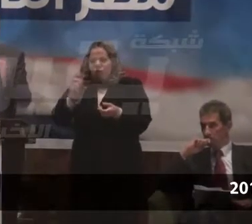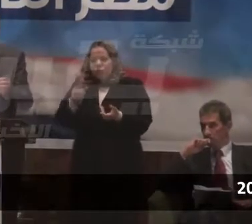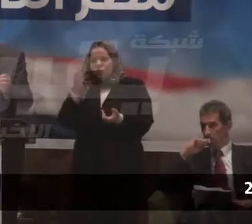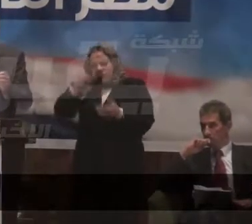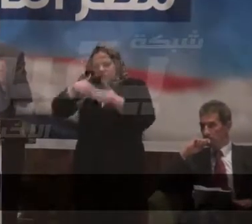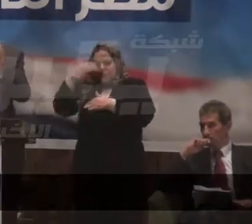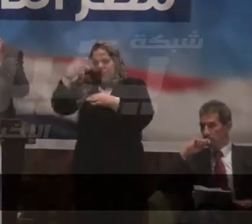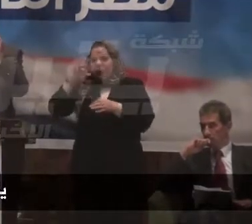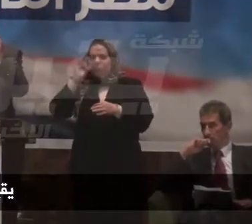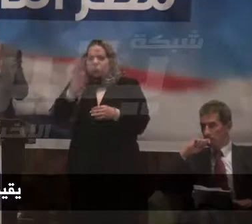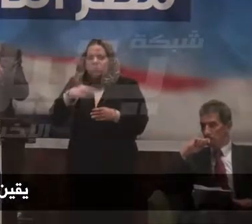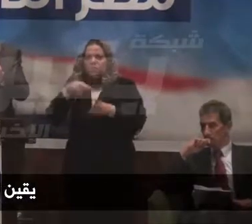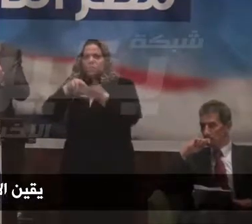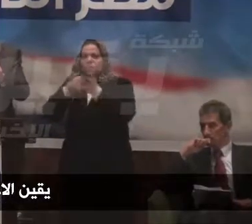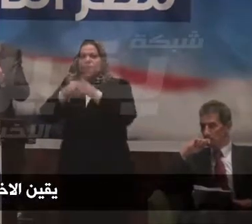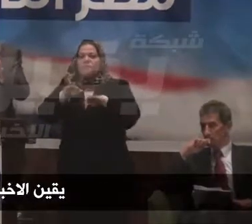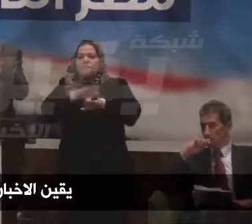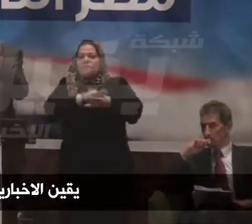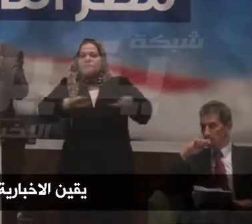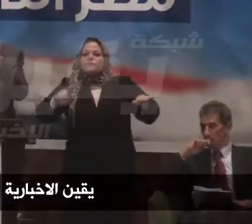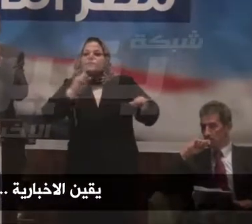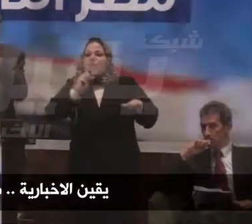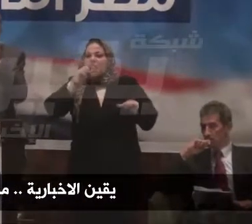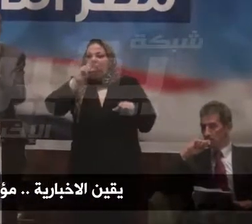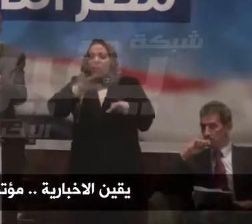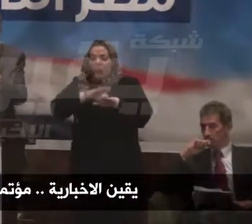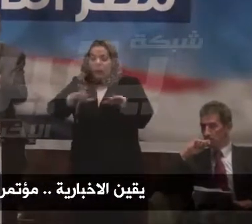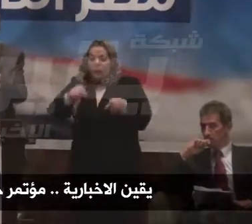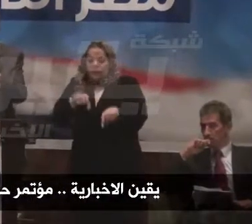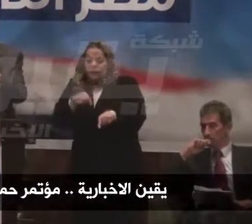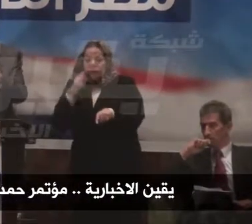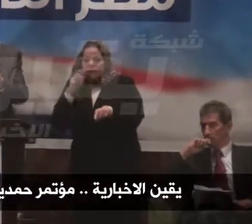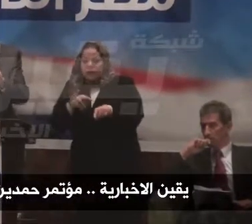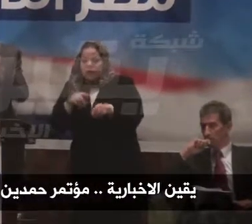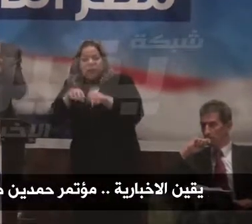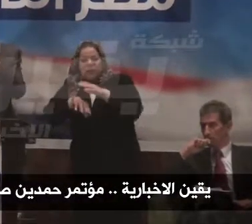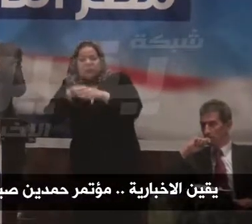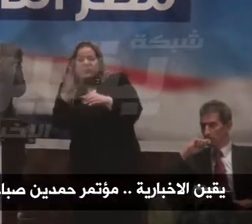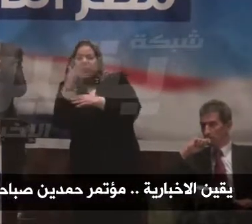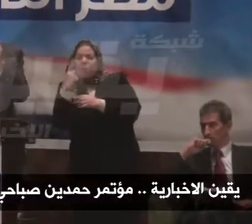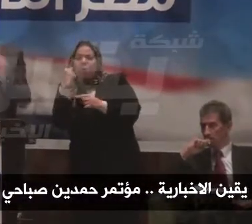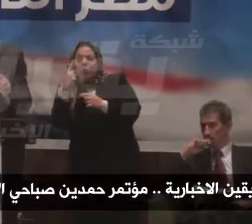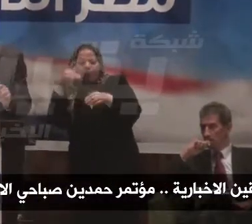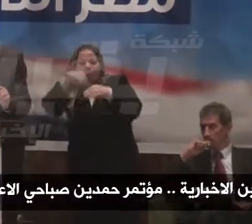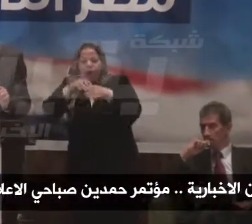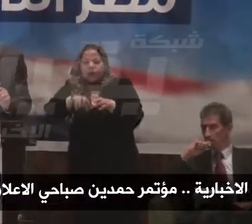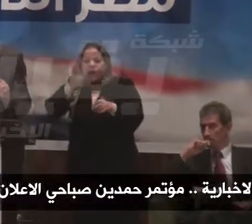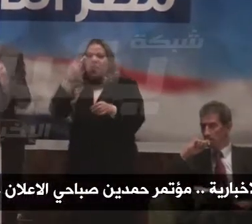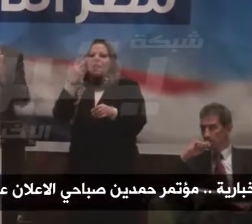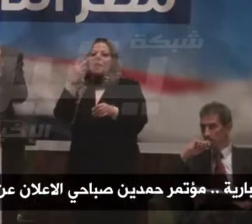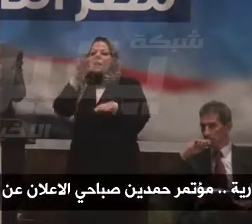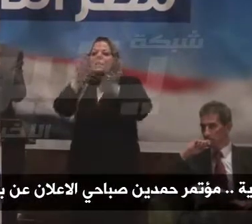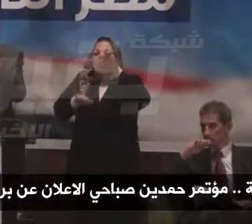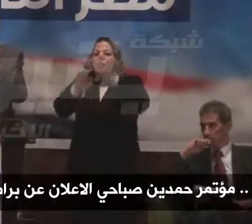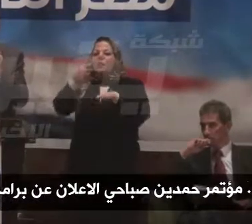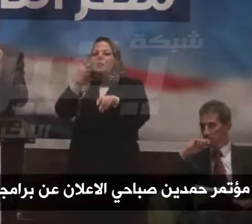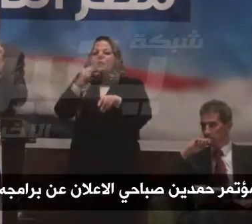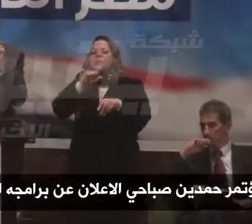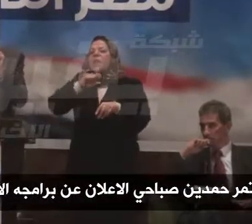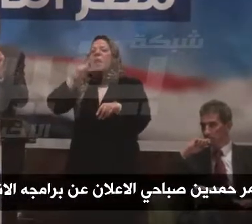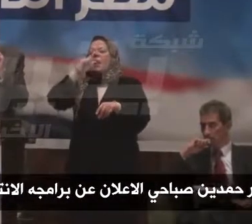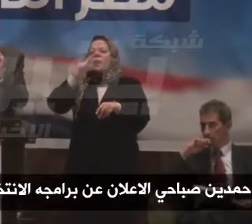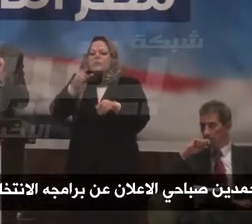كما انه فدان السمك بالنظام الموجود حاليا ينتج 2 طن سمك، 2 طن